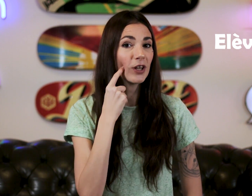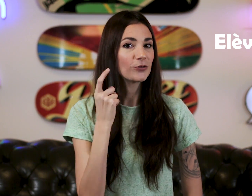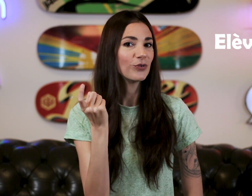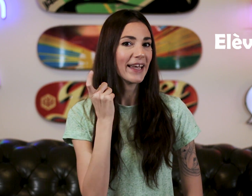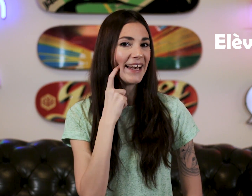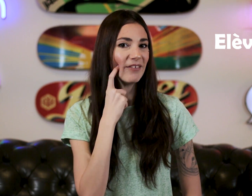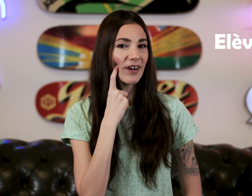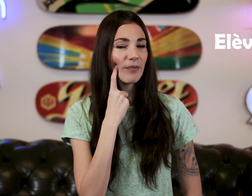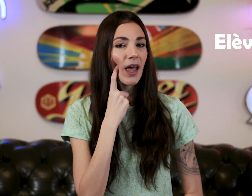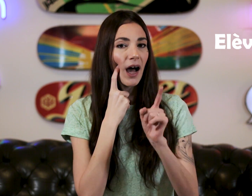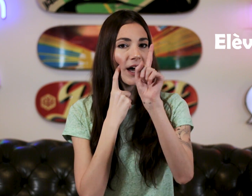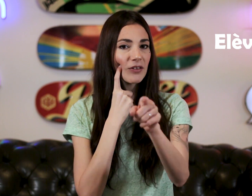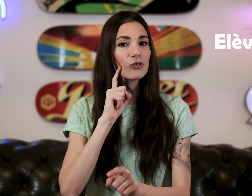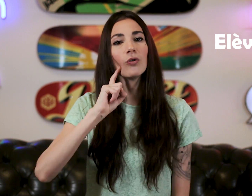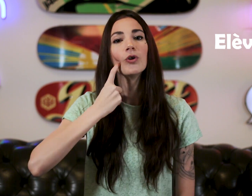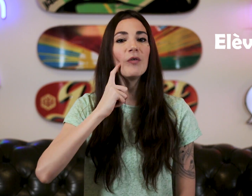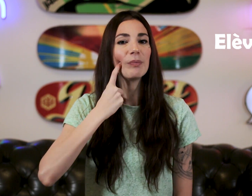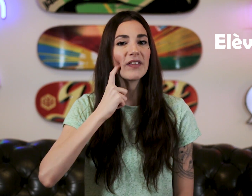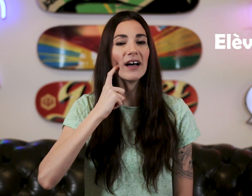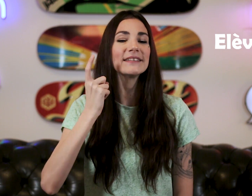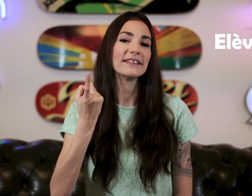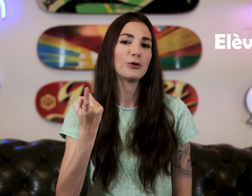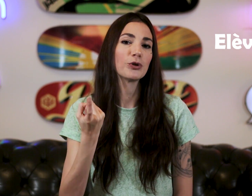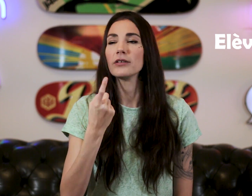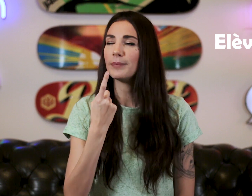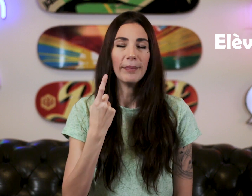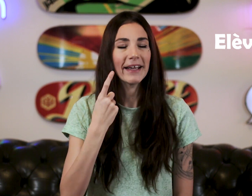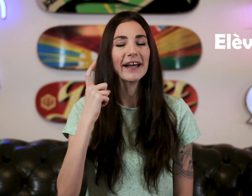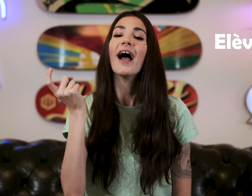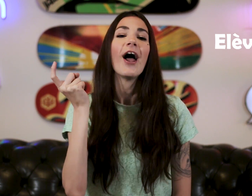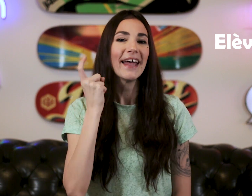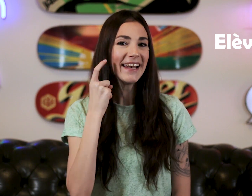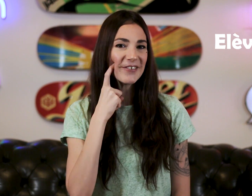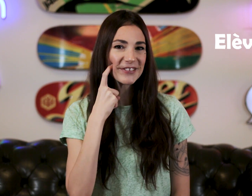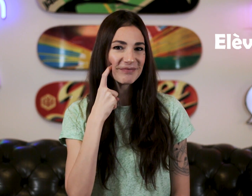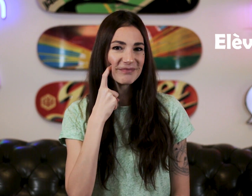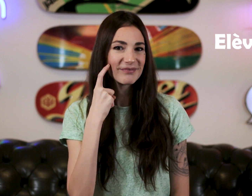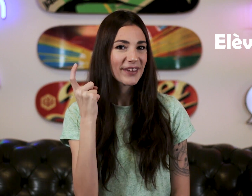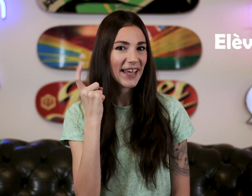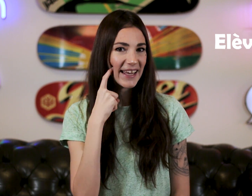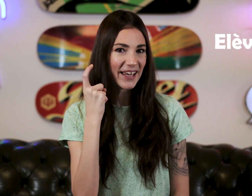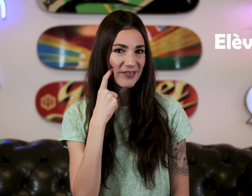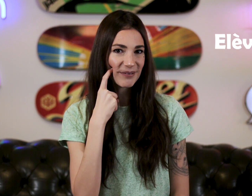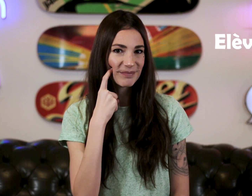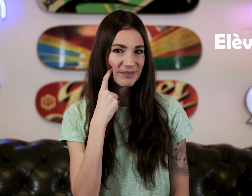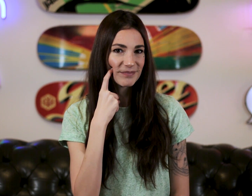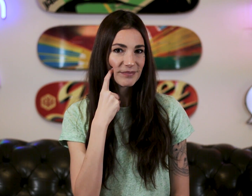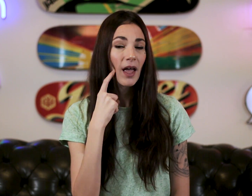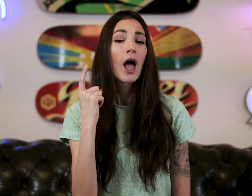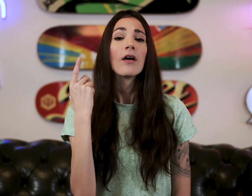joue. Élève. Attention, ne me faites pas ça, ça c'est sucre, c'est pas pareil. Élève. Élève.